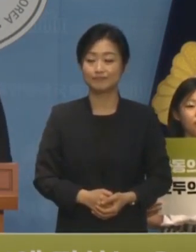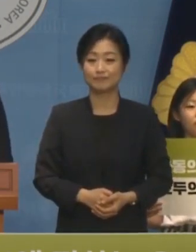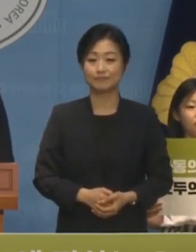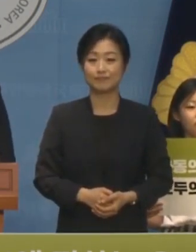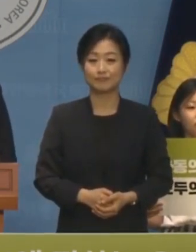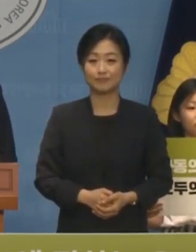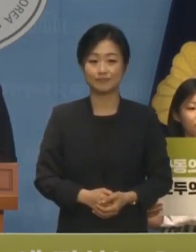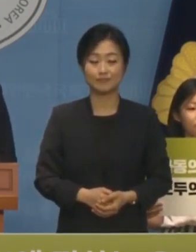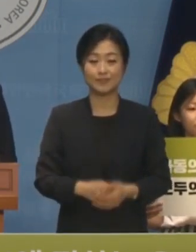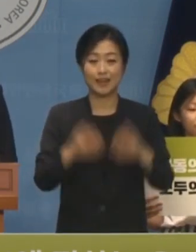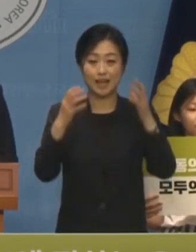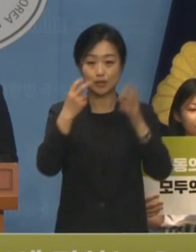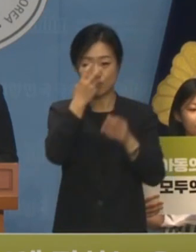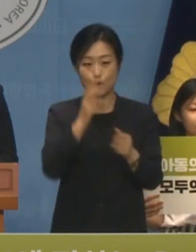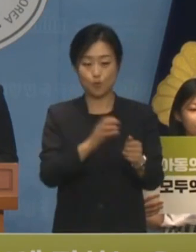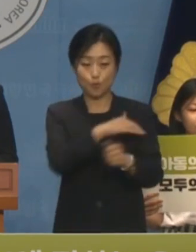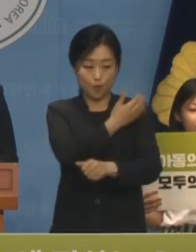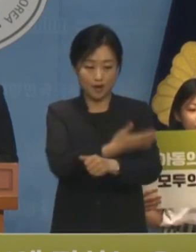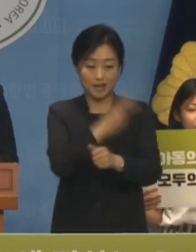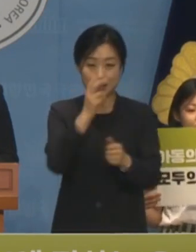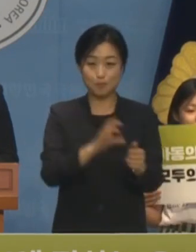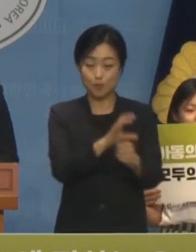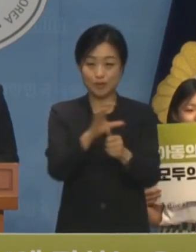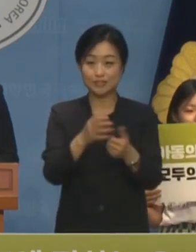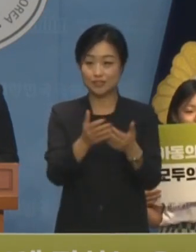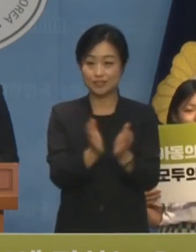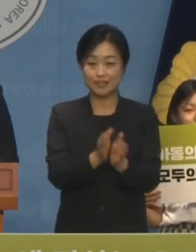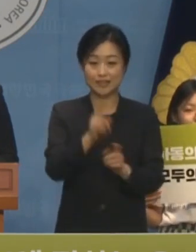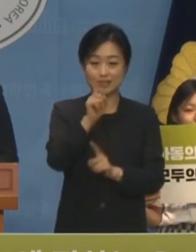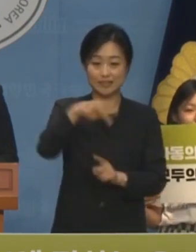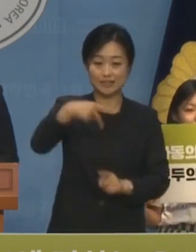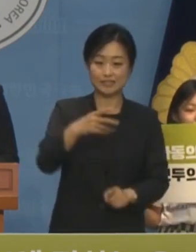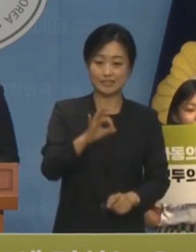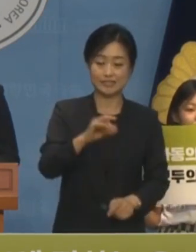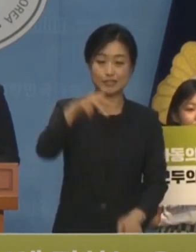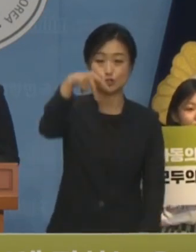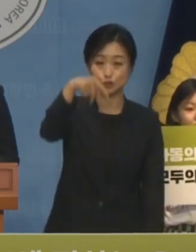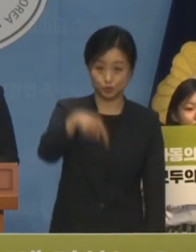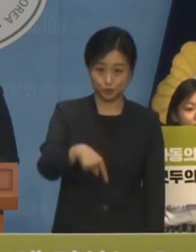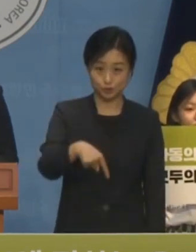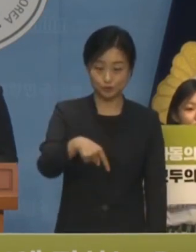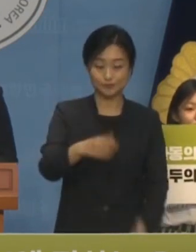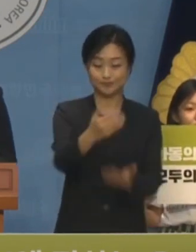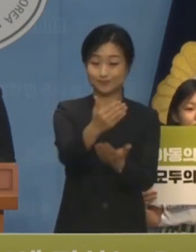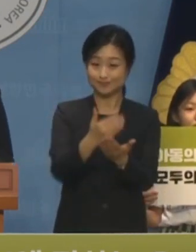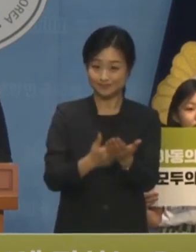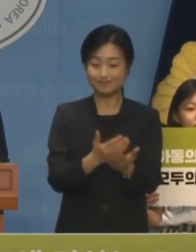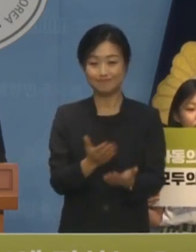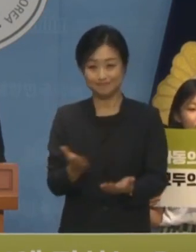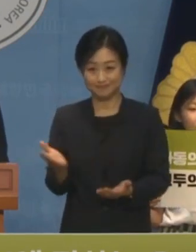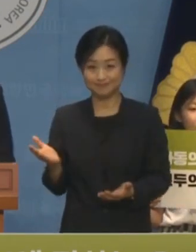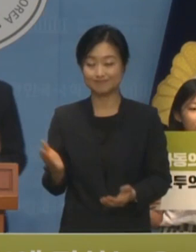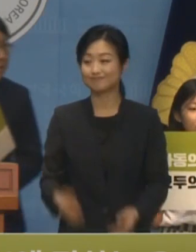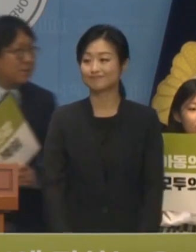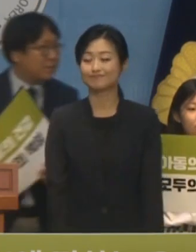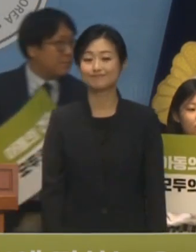마지막으로 굿네이버스 아동권리 모니터링단 이승준 아동께서 오늘 기자회견에 기자회견문을 낭독해